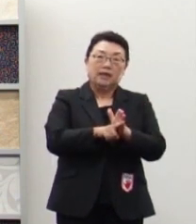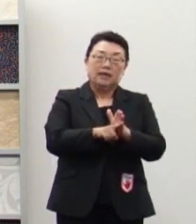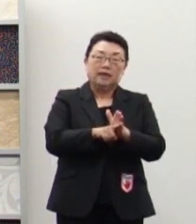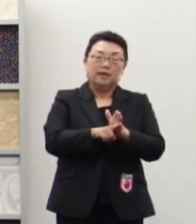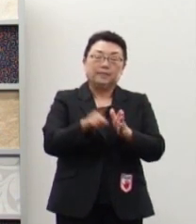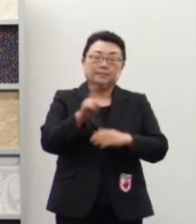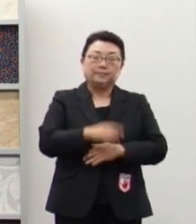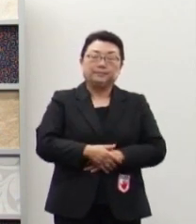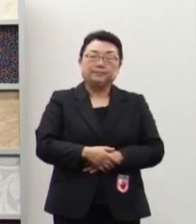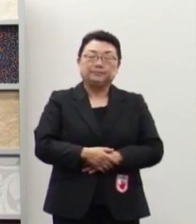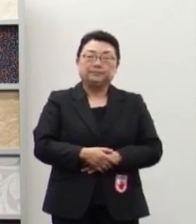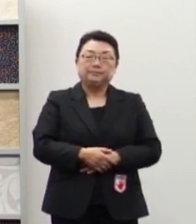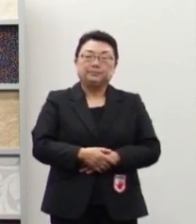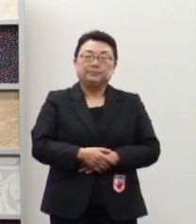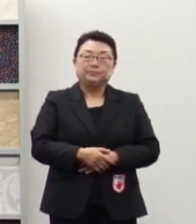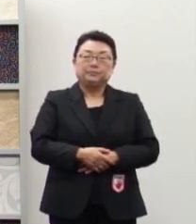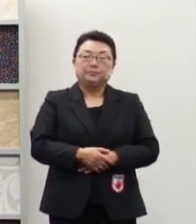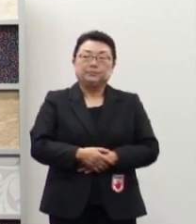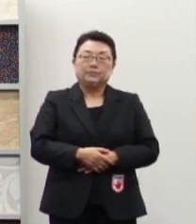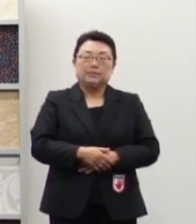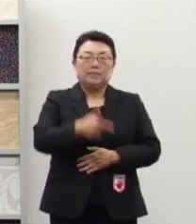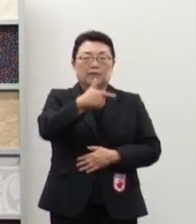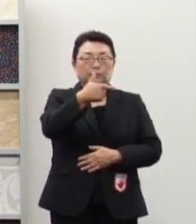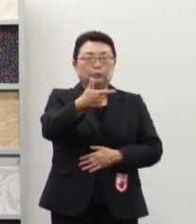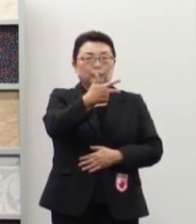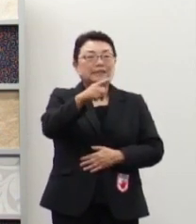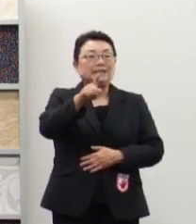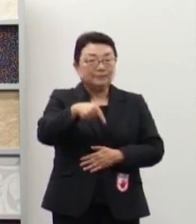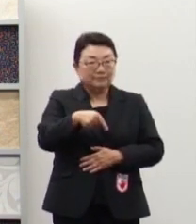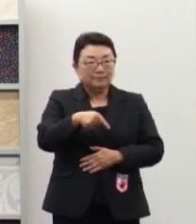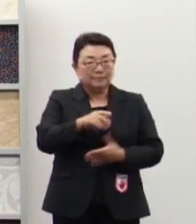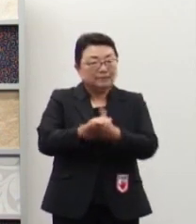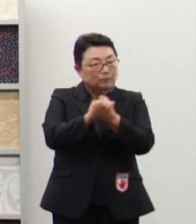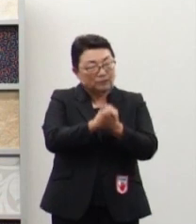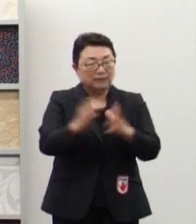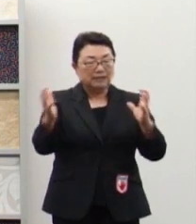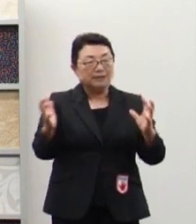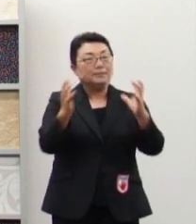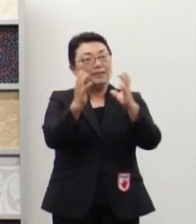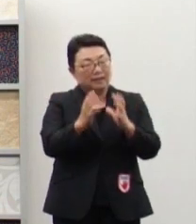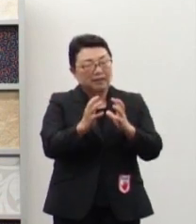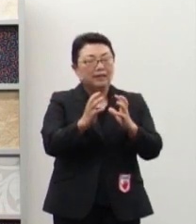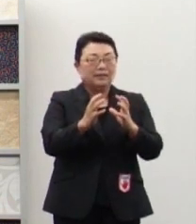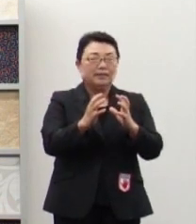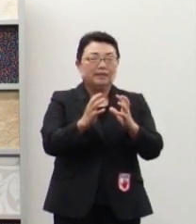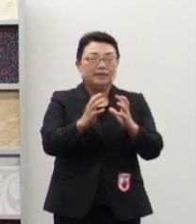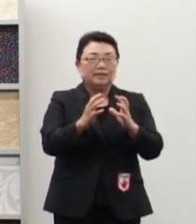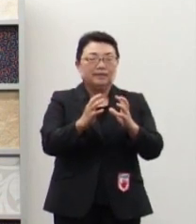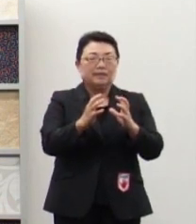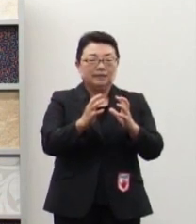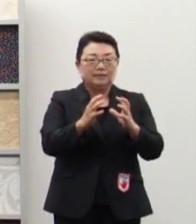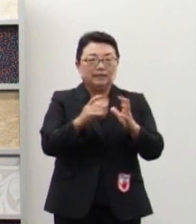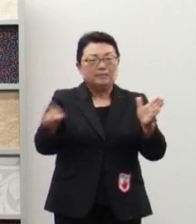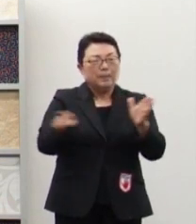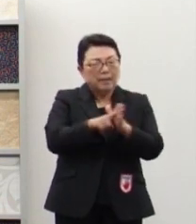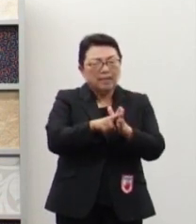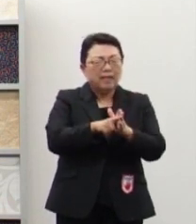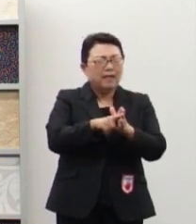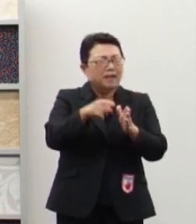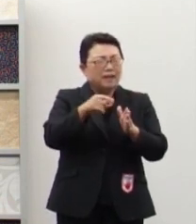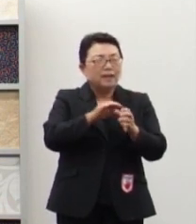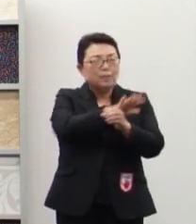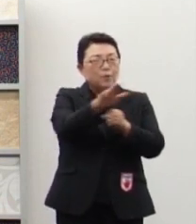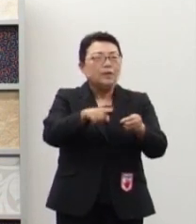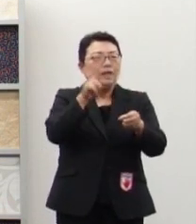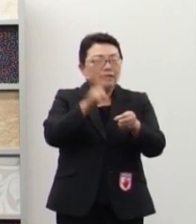その、あの無人会とかこう親しいお仲間でなかなかこうそういう会がこう途絶えていた、